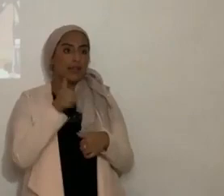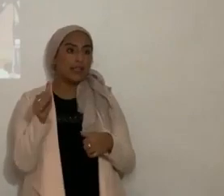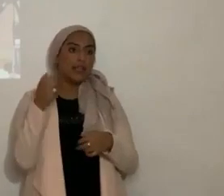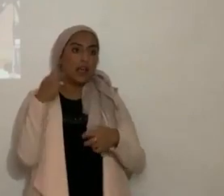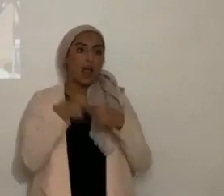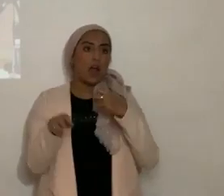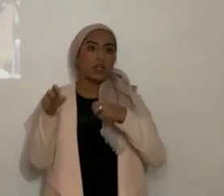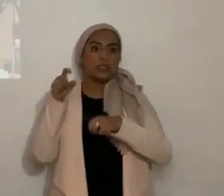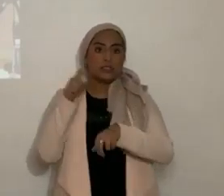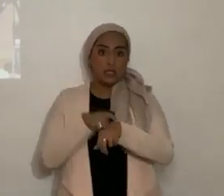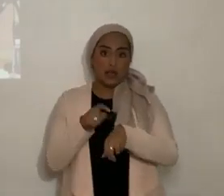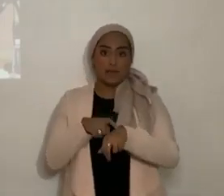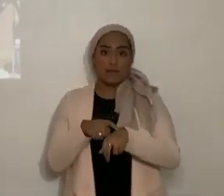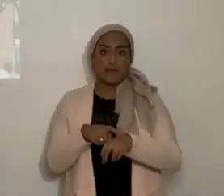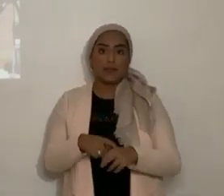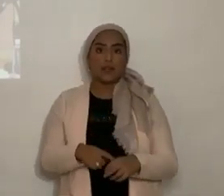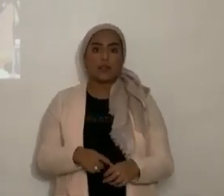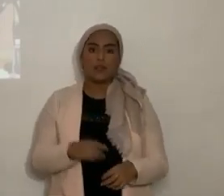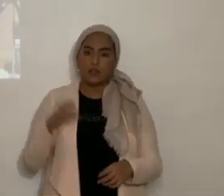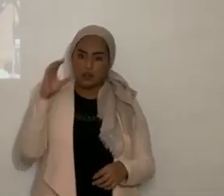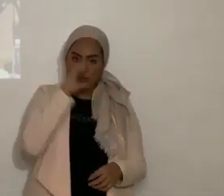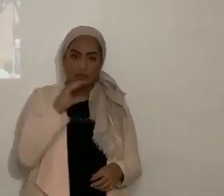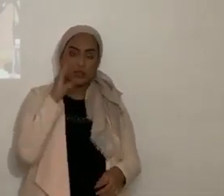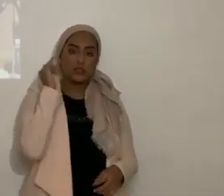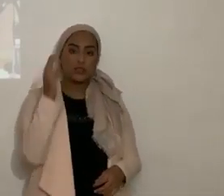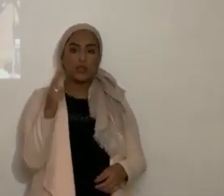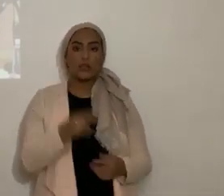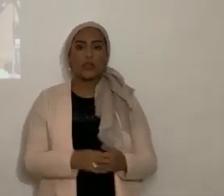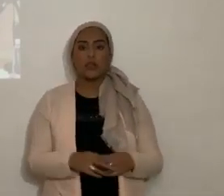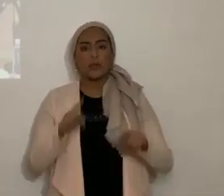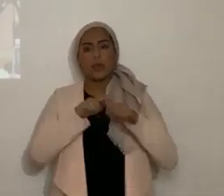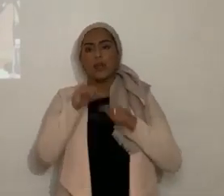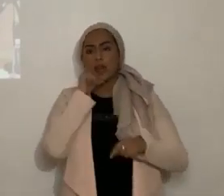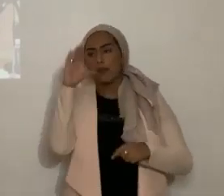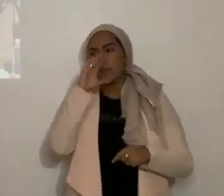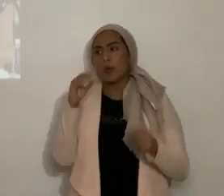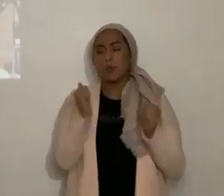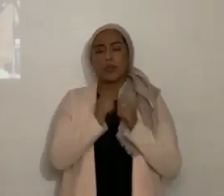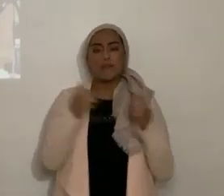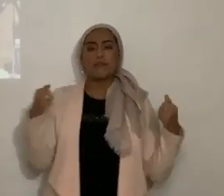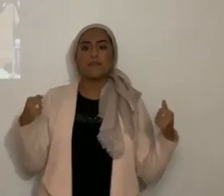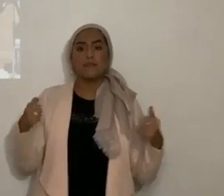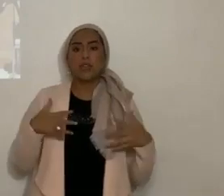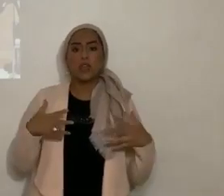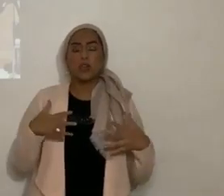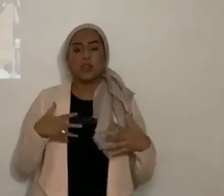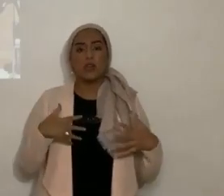situación difícil, busca al Eterno. Pero no lo busques con miedo, no lo busques con desesperación, confía en